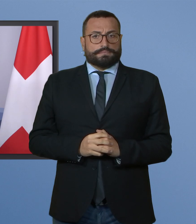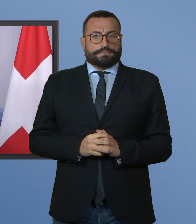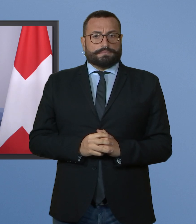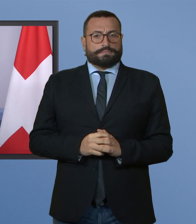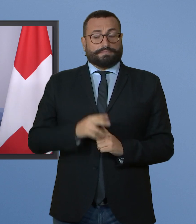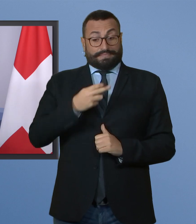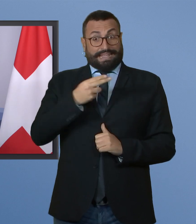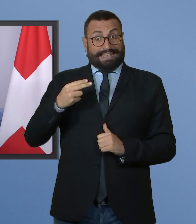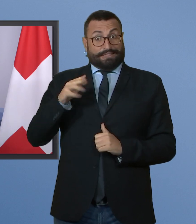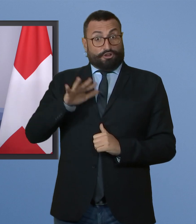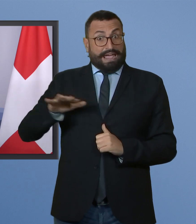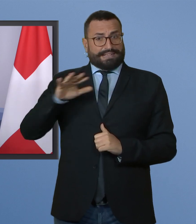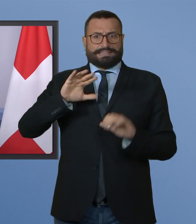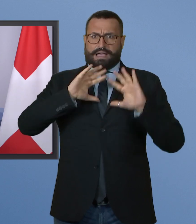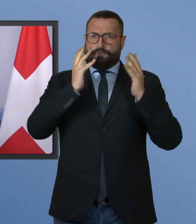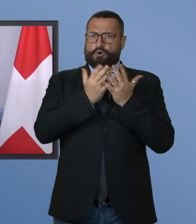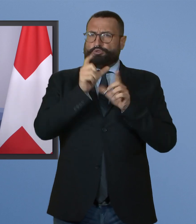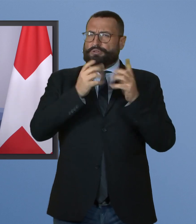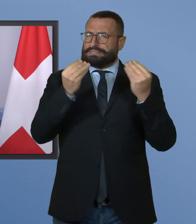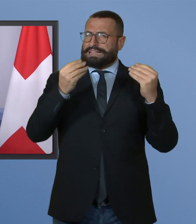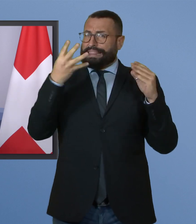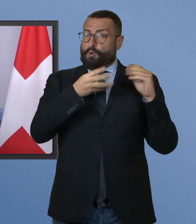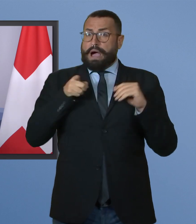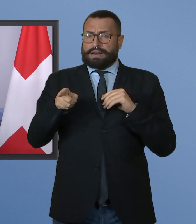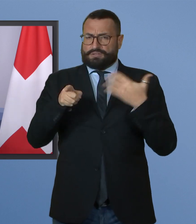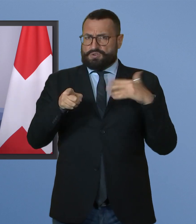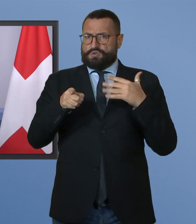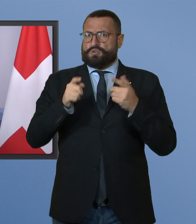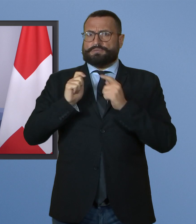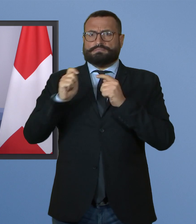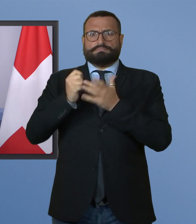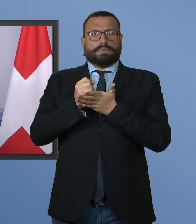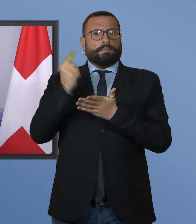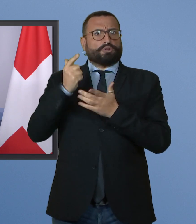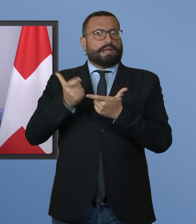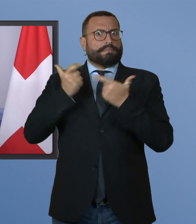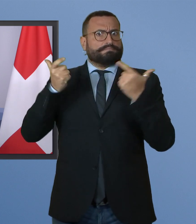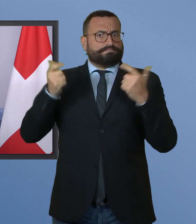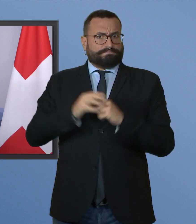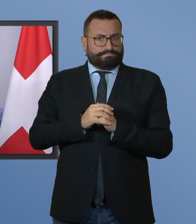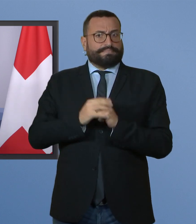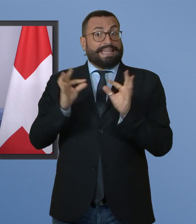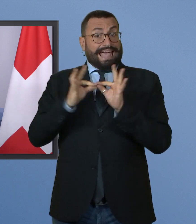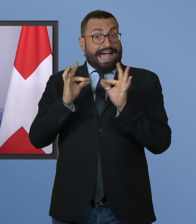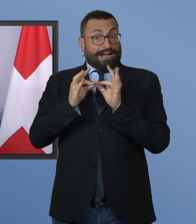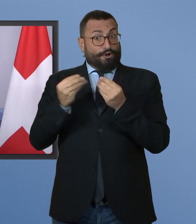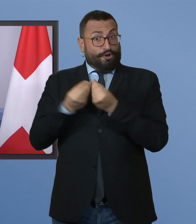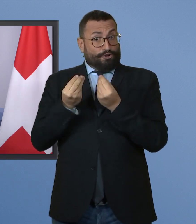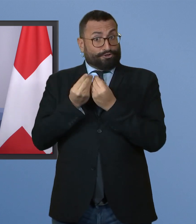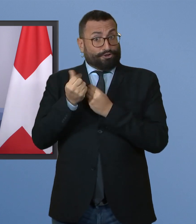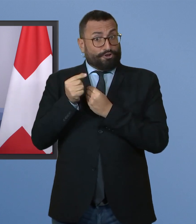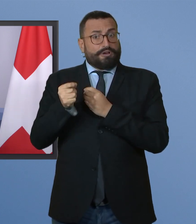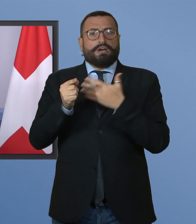l'indonesia quarto paese più popolato del mondo rappresenta un mercato rilevante in forte crescita l'accordo di partenariato economico